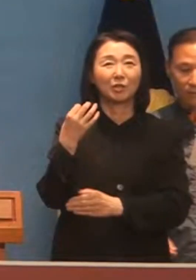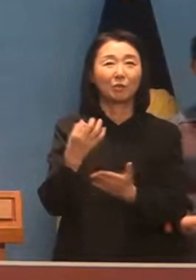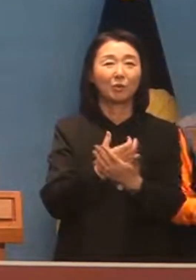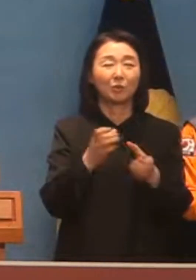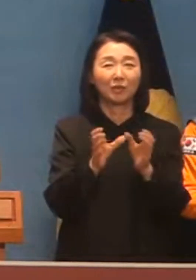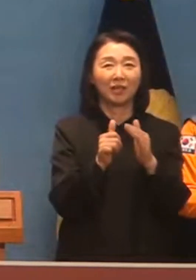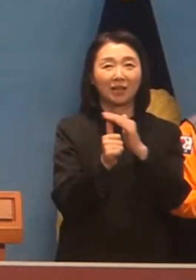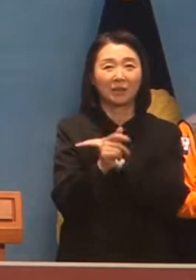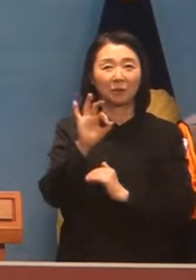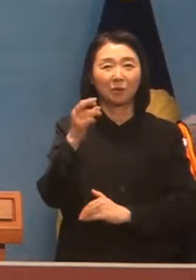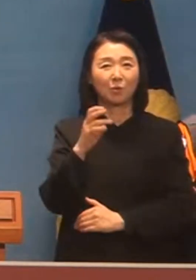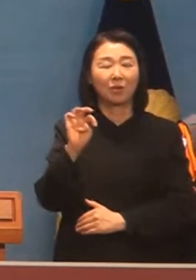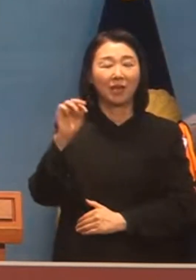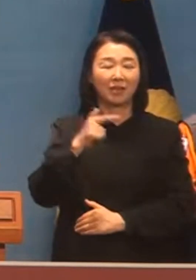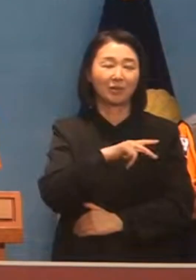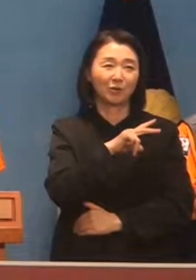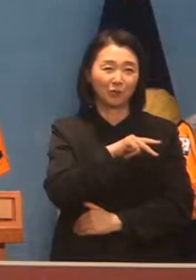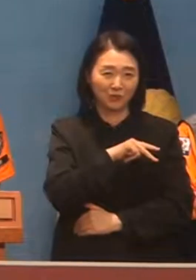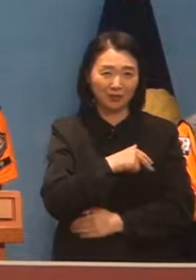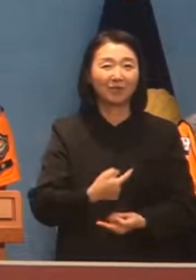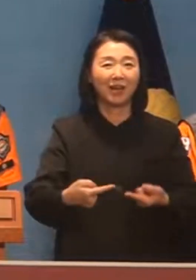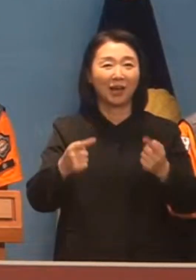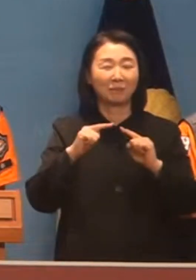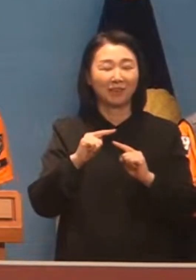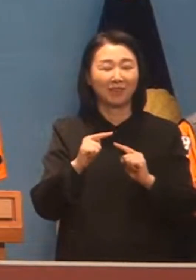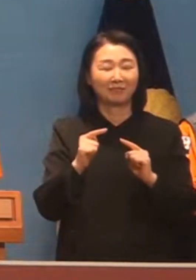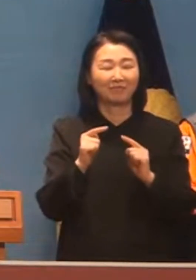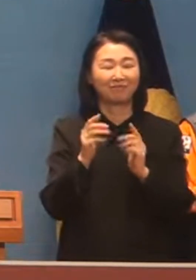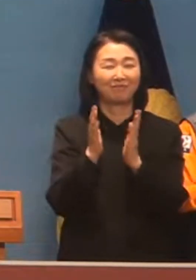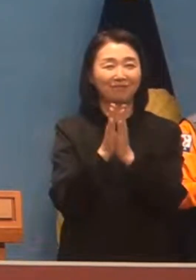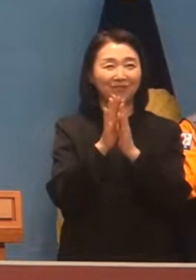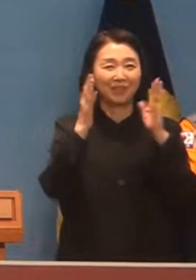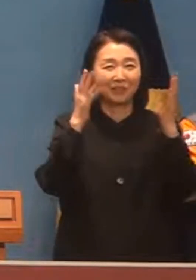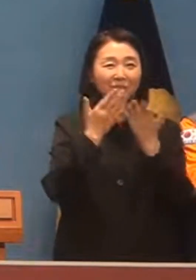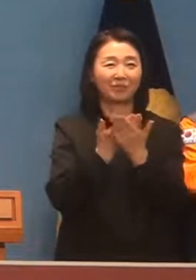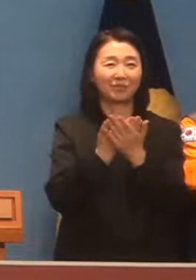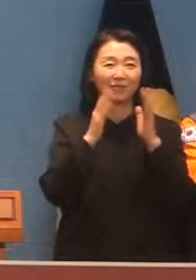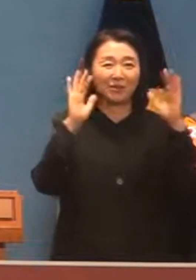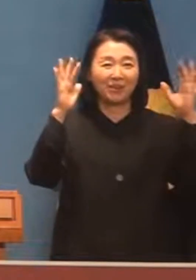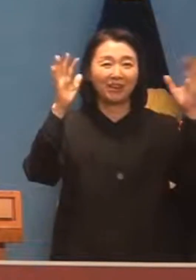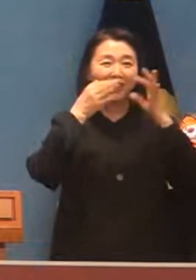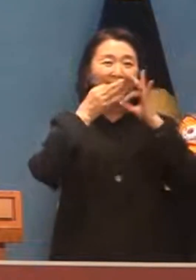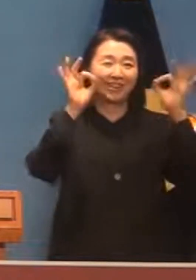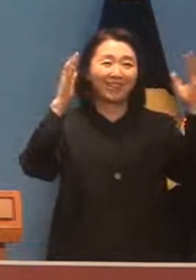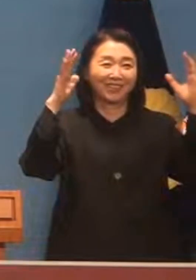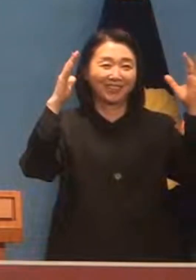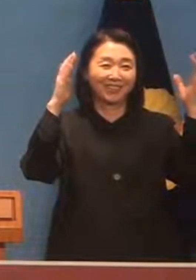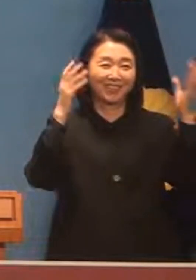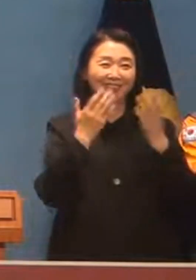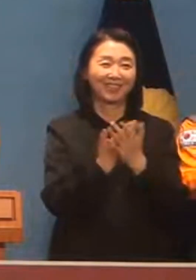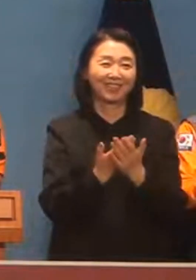기본소득당 대표이신 용희 국회의원 자리하셨습니다. 뜨거운 함성과 박수 부탁드리겠습니다.